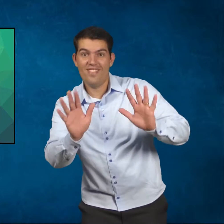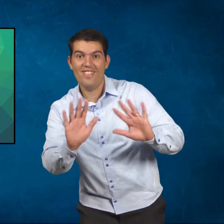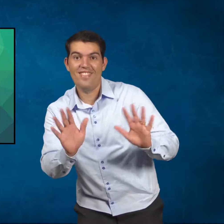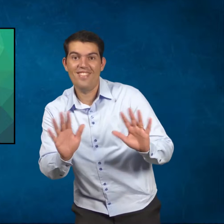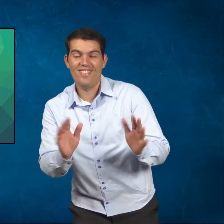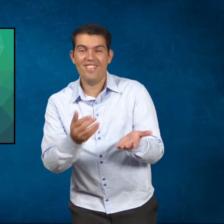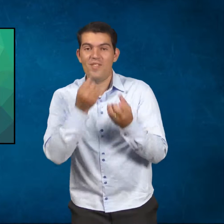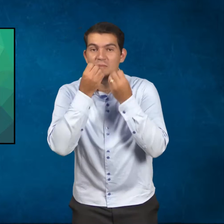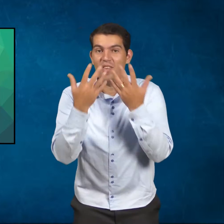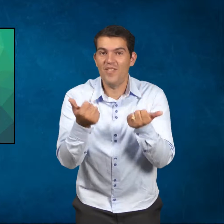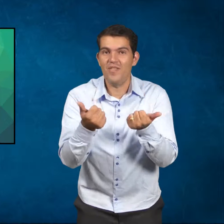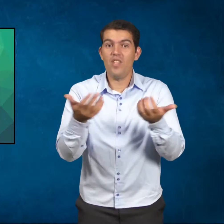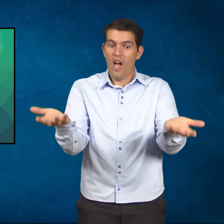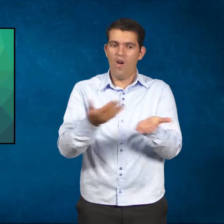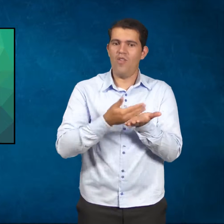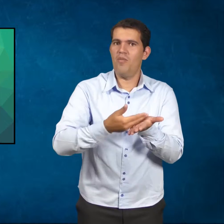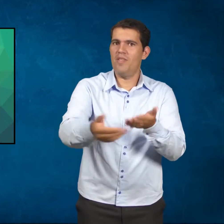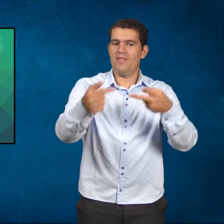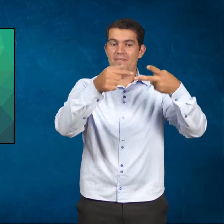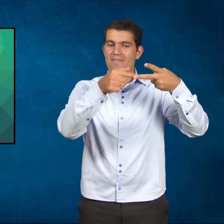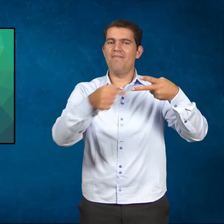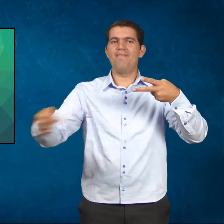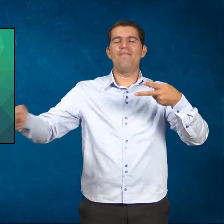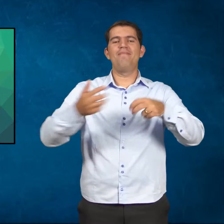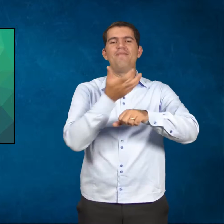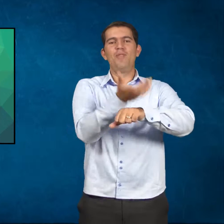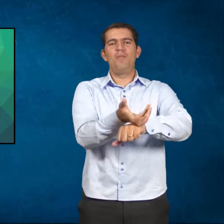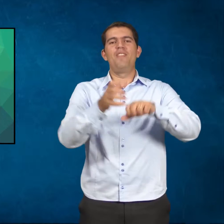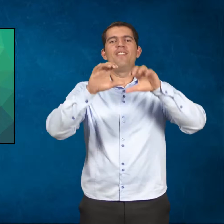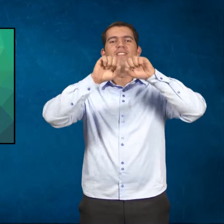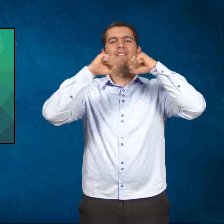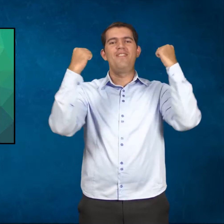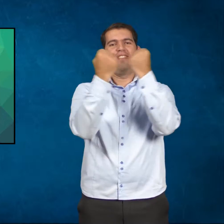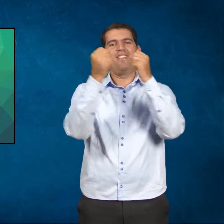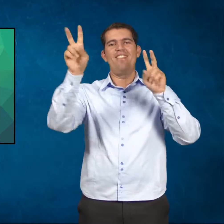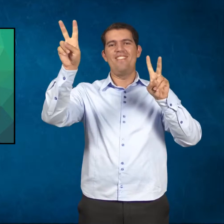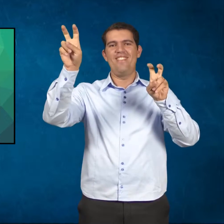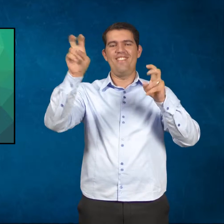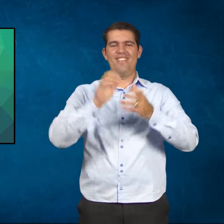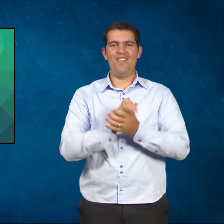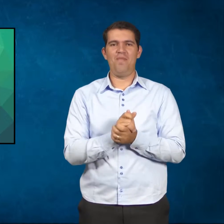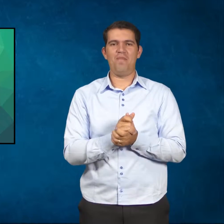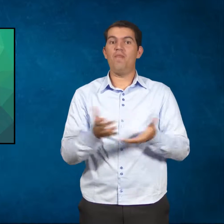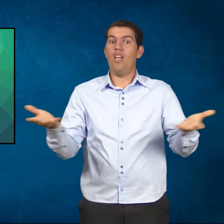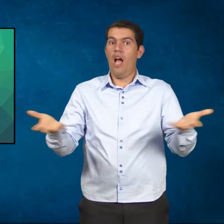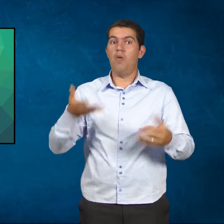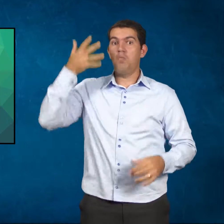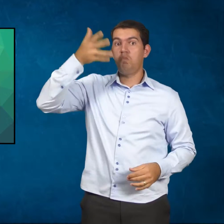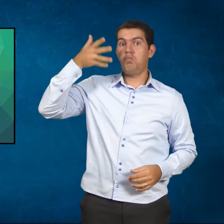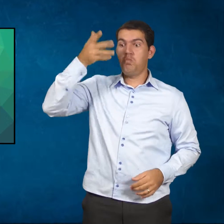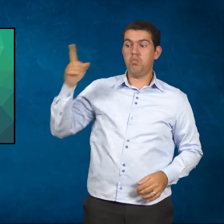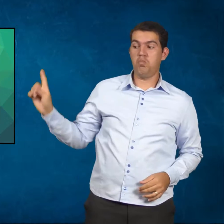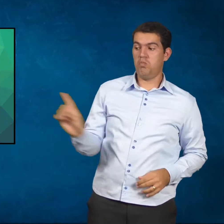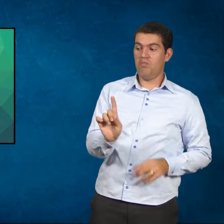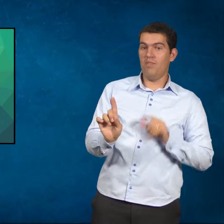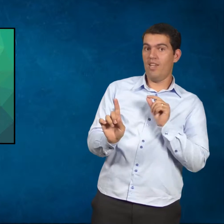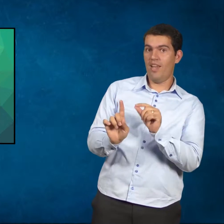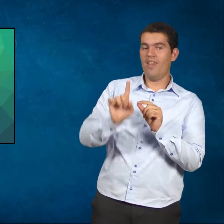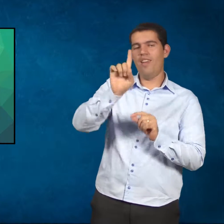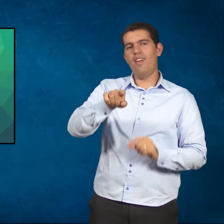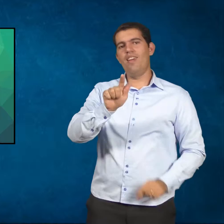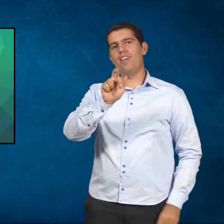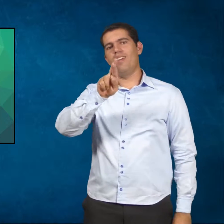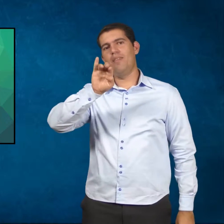Oi! Está começando a segunda semana da disciplina Seminários Temáticos. Desta vez, o palestrante é o Dr.